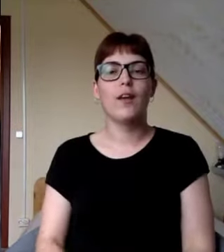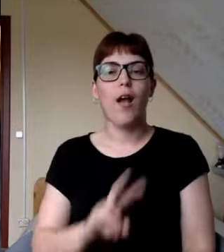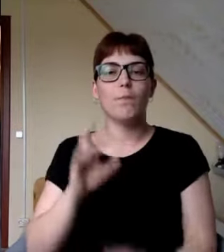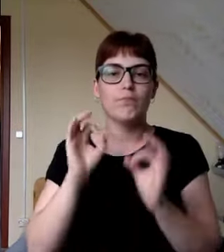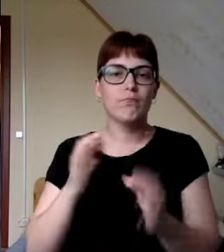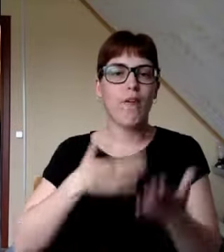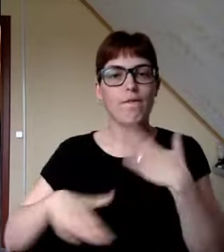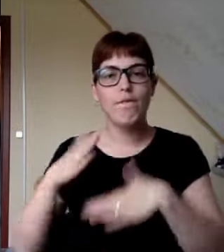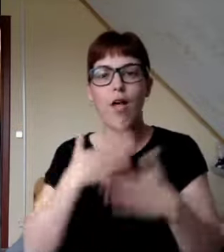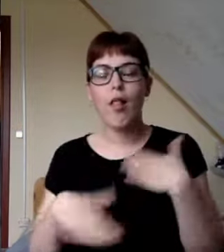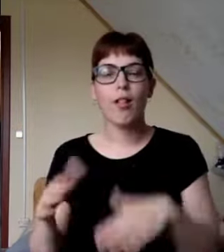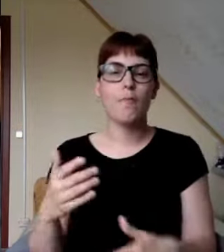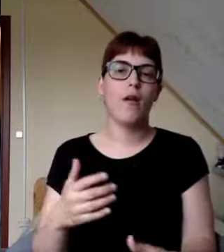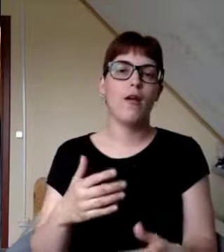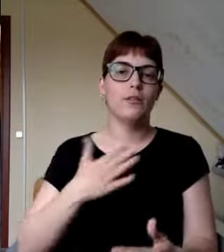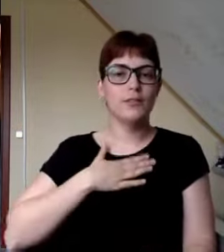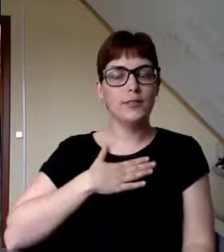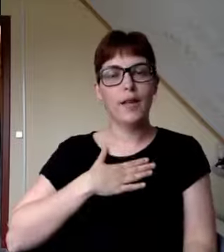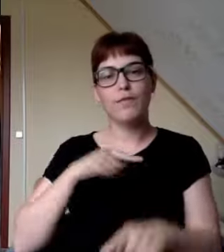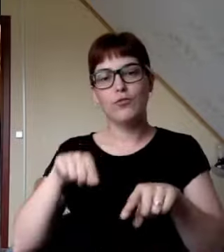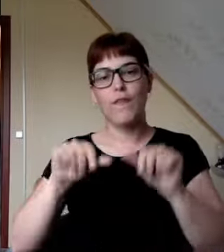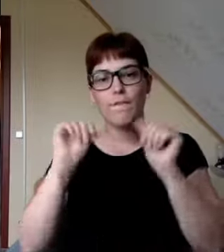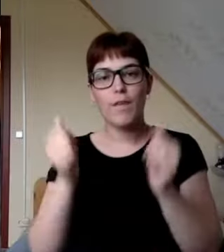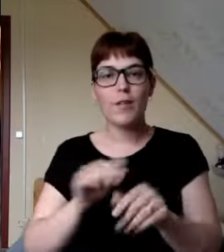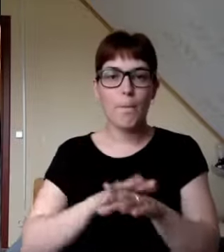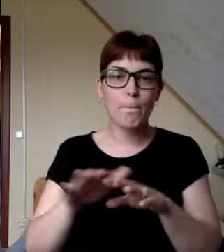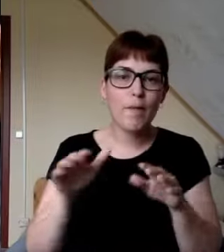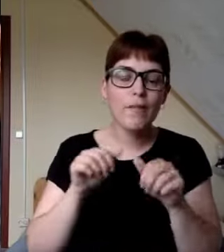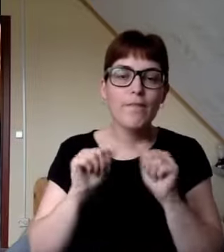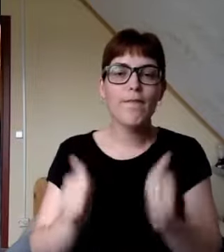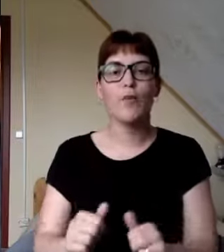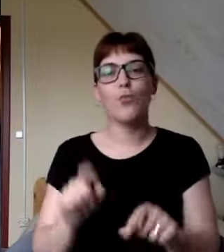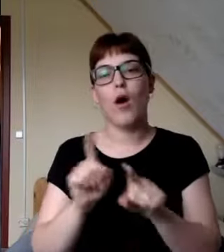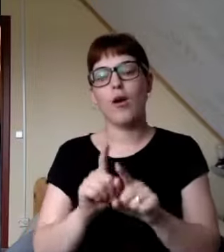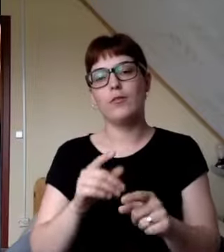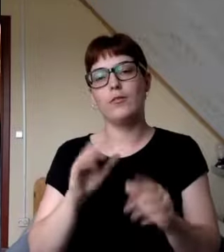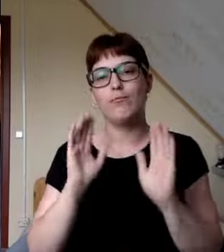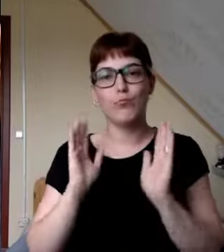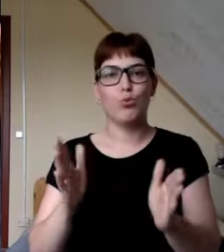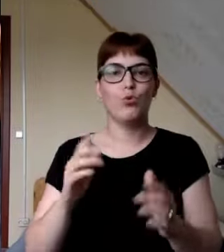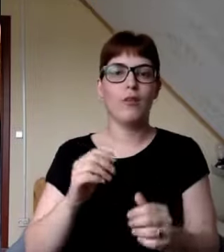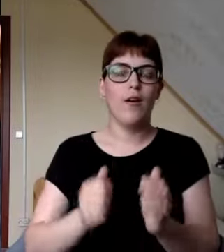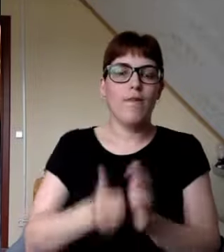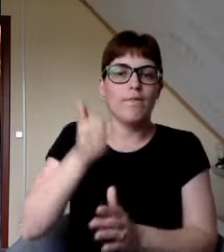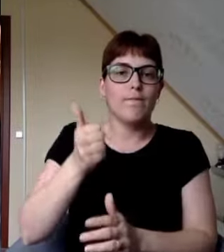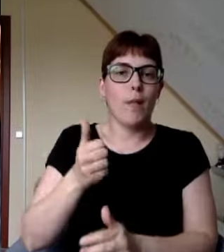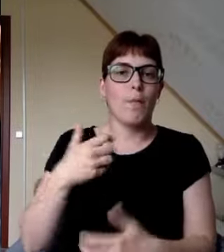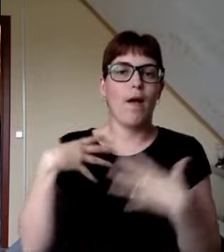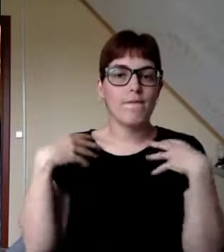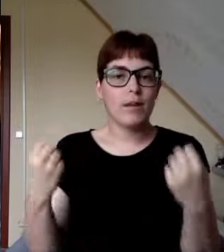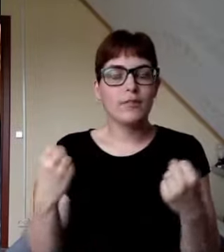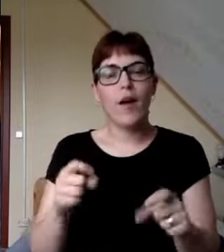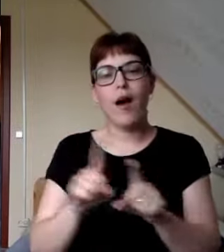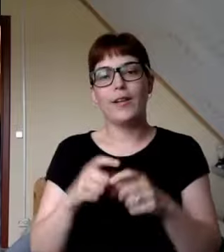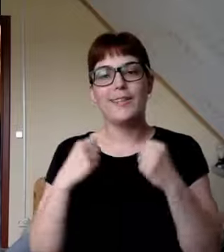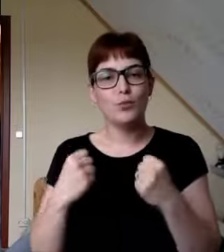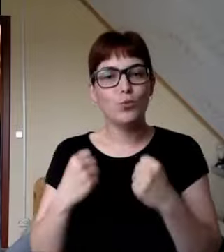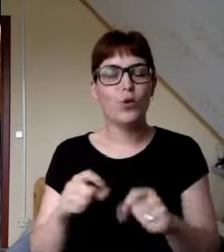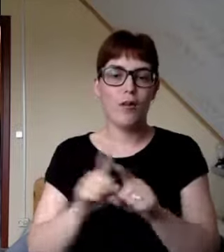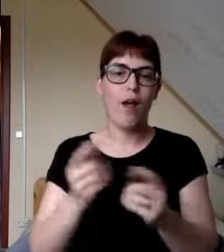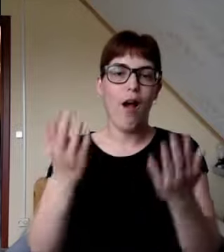kuram ir vēlme sevi šādā veidā pilnveidot, jūt veselākam, izturīgākam, tiek